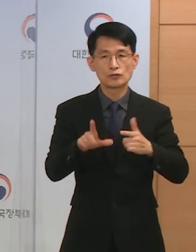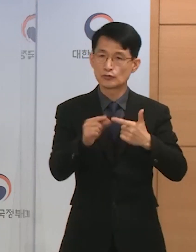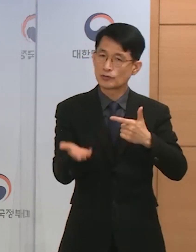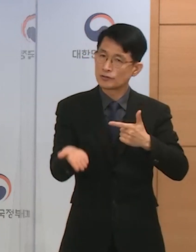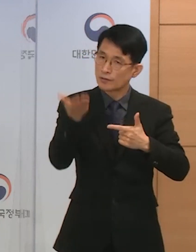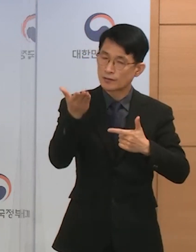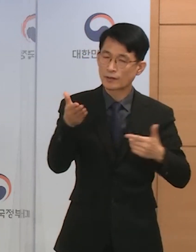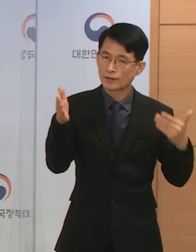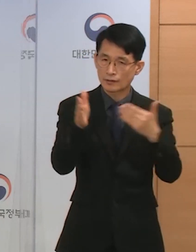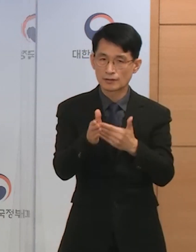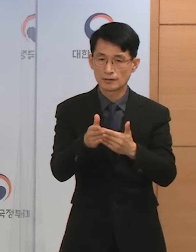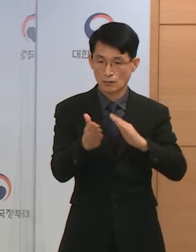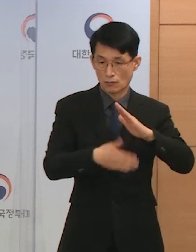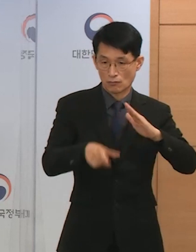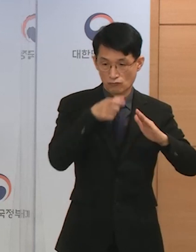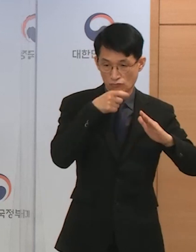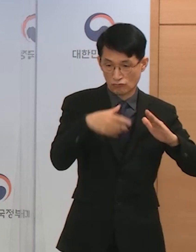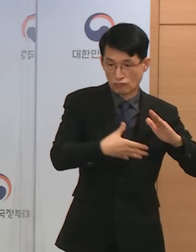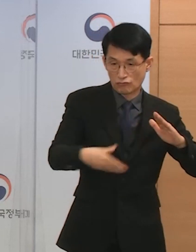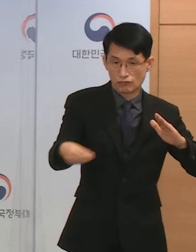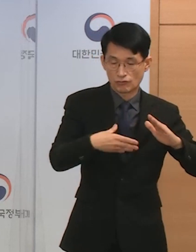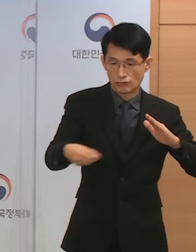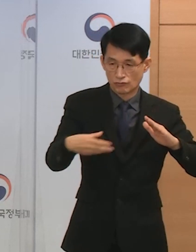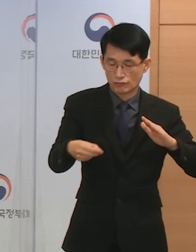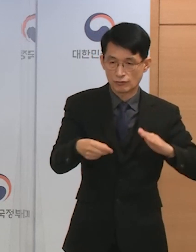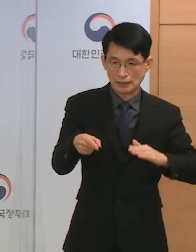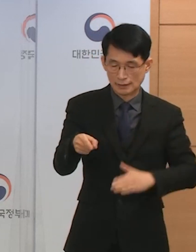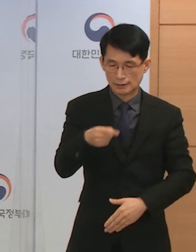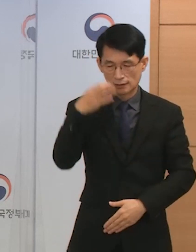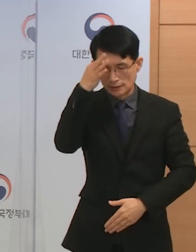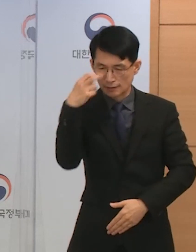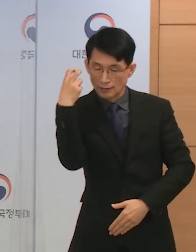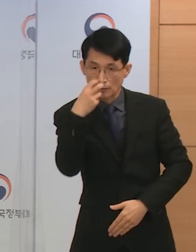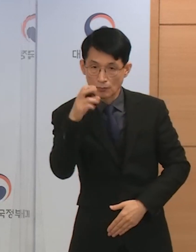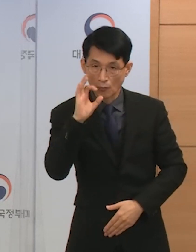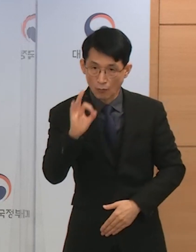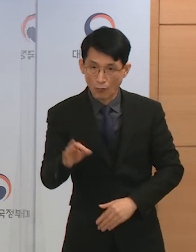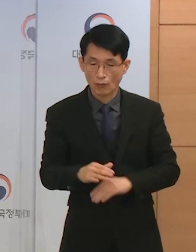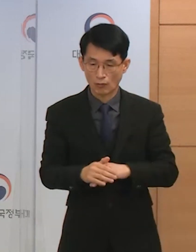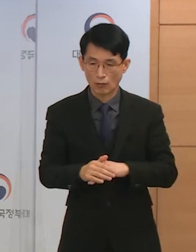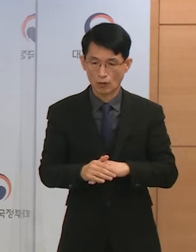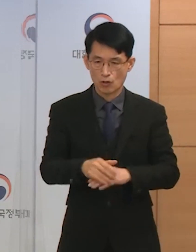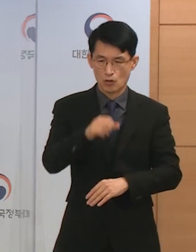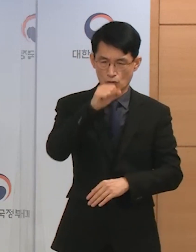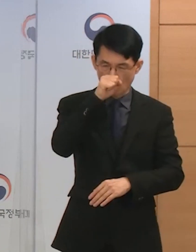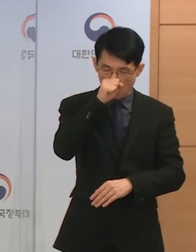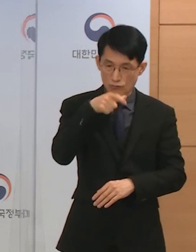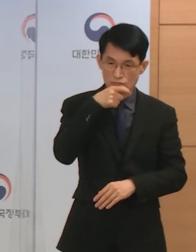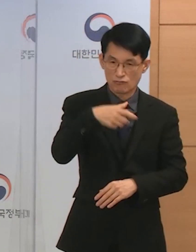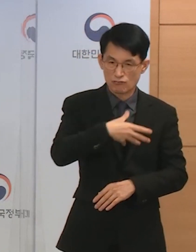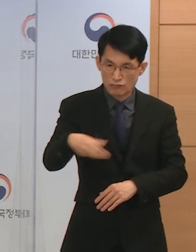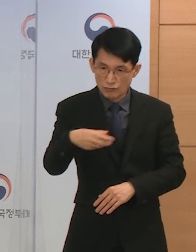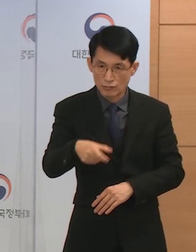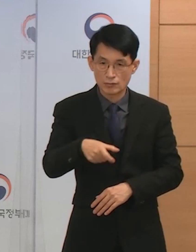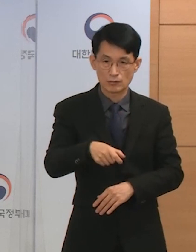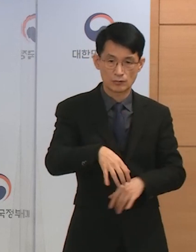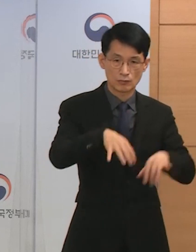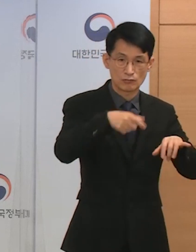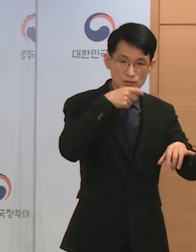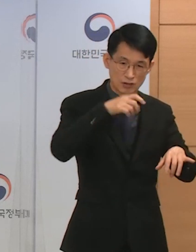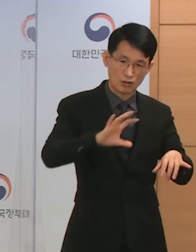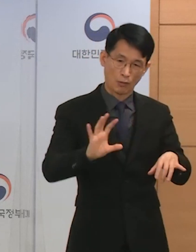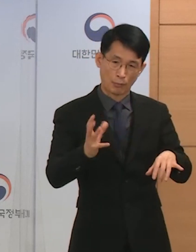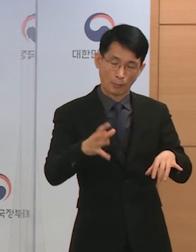상반기까지 공공하수관로 기술진단 대상에 분류식 우수관로와 빗물 펌프장 추가